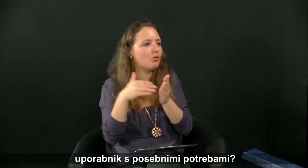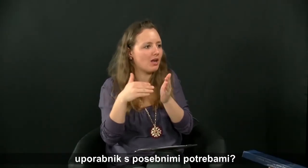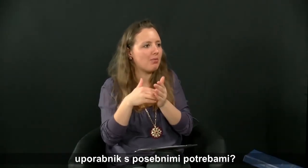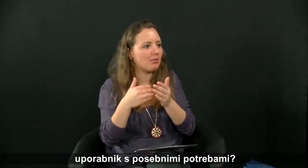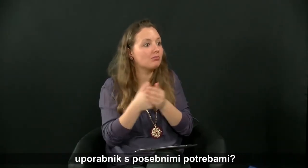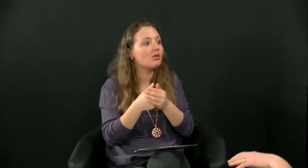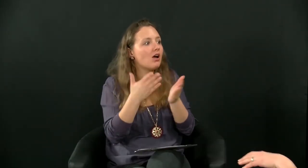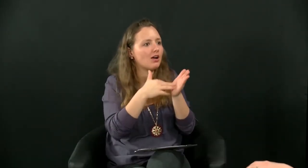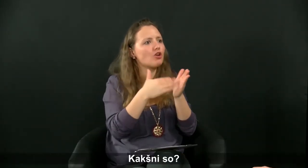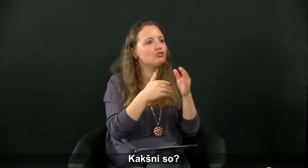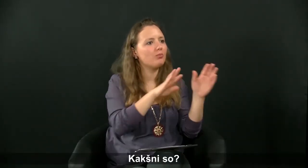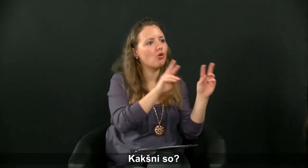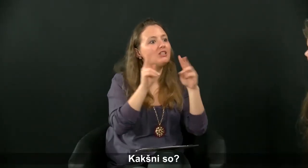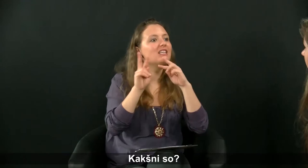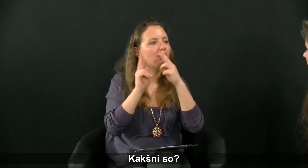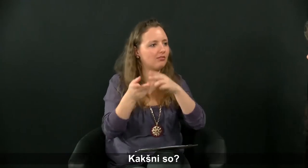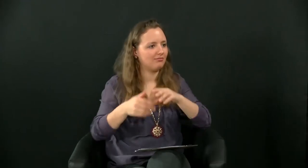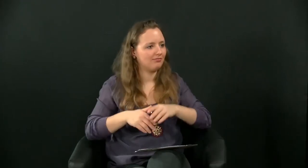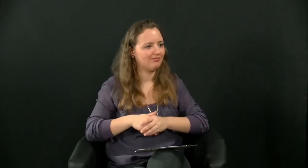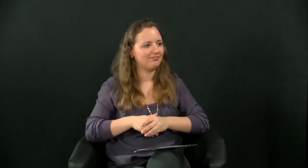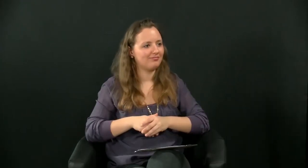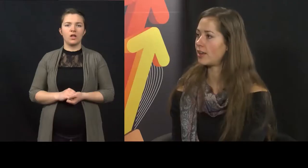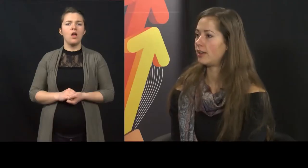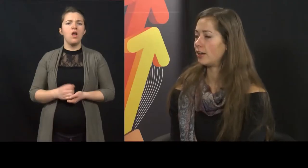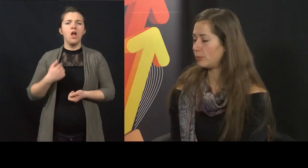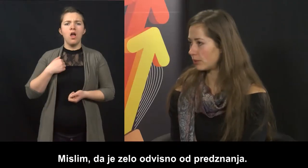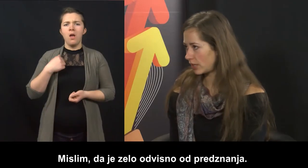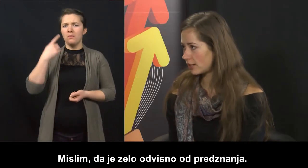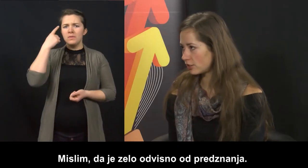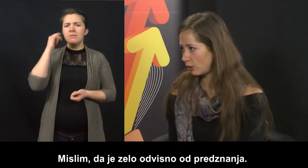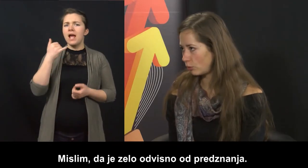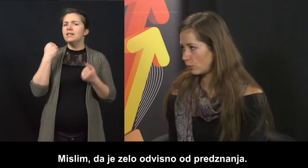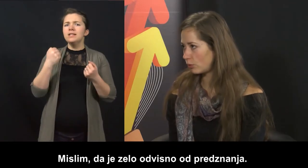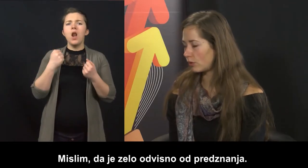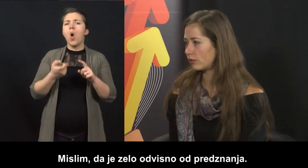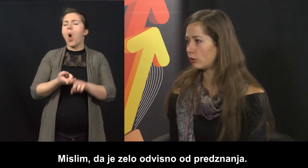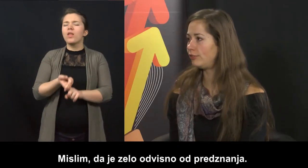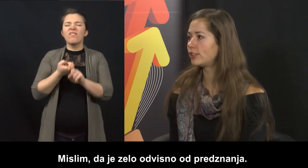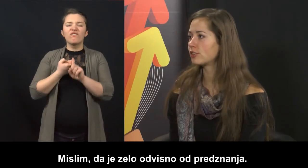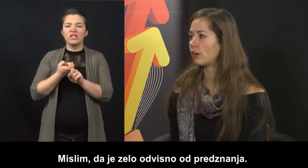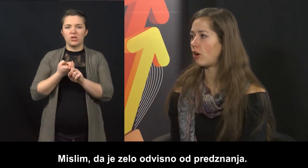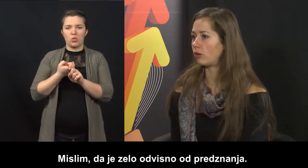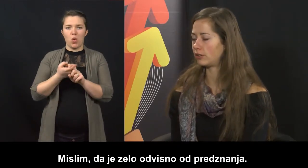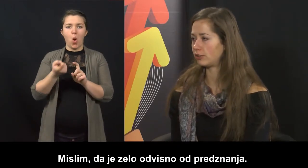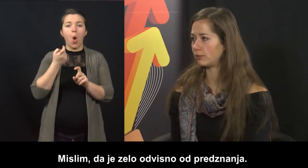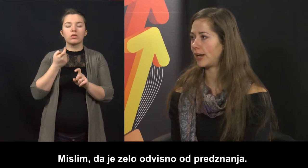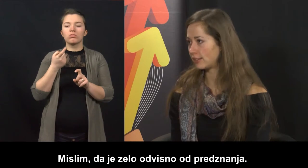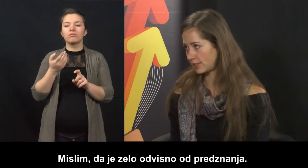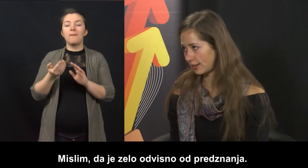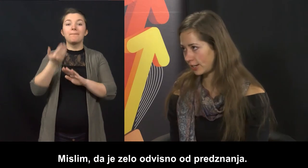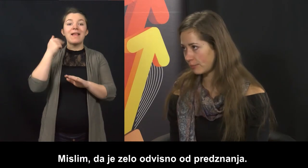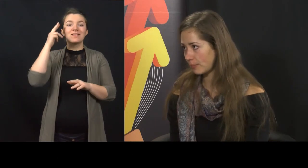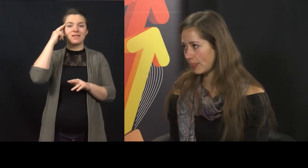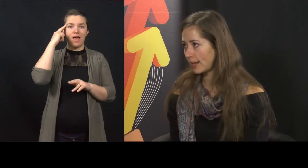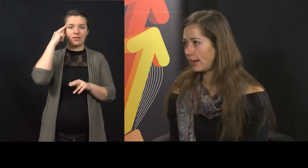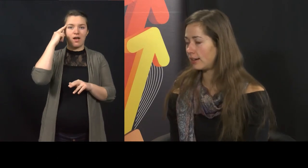posebnimi potrebami. Kakšni so bili odzivi? Mislim, da je zelo odvisno od